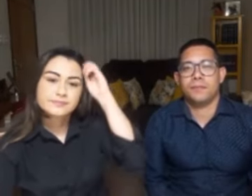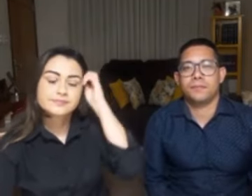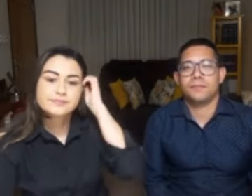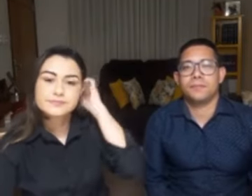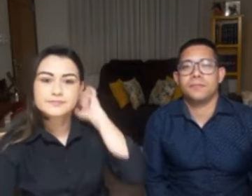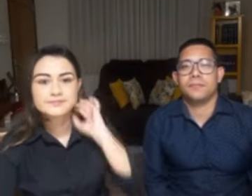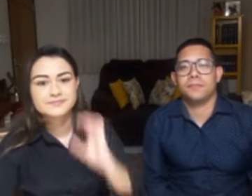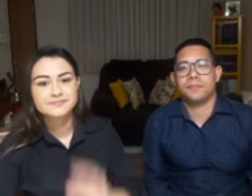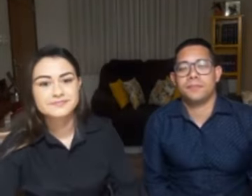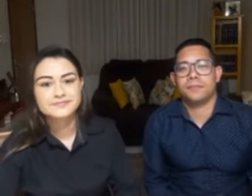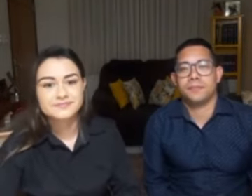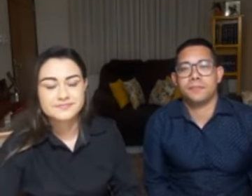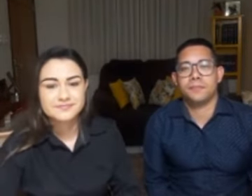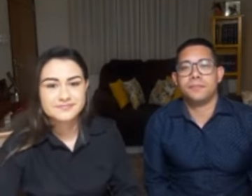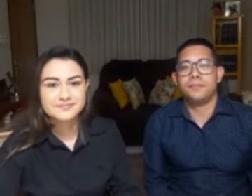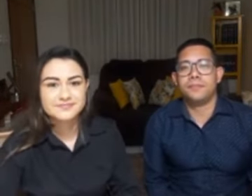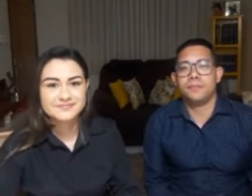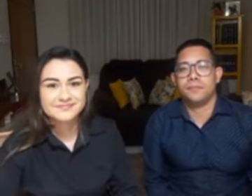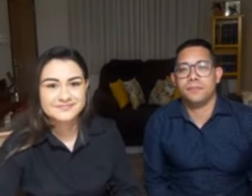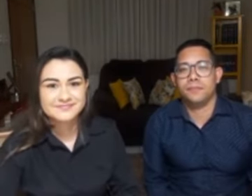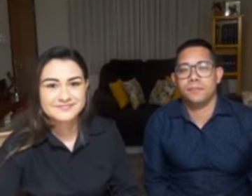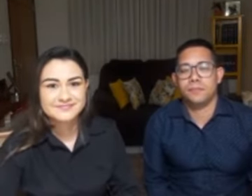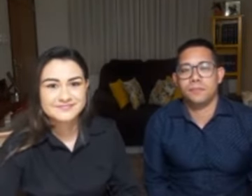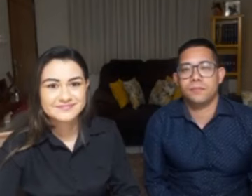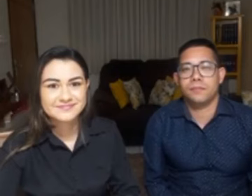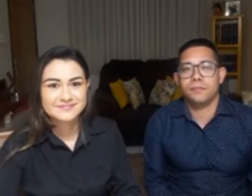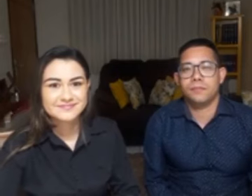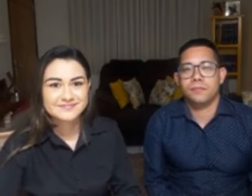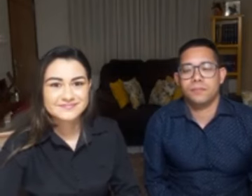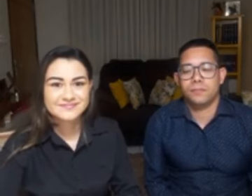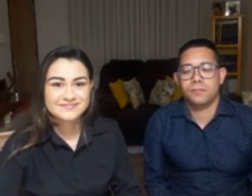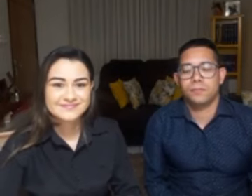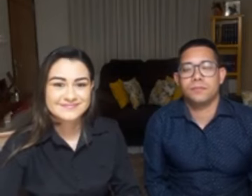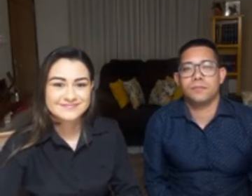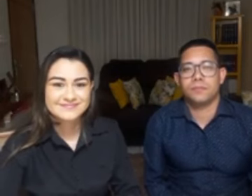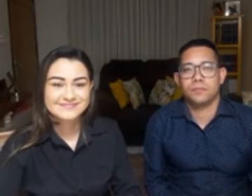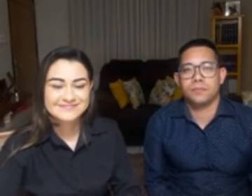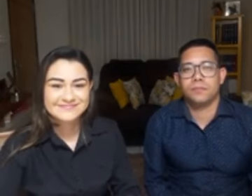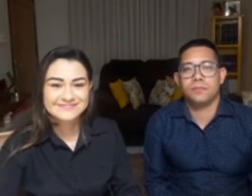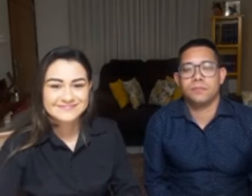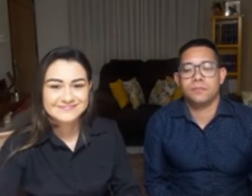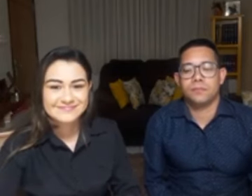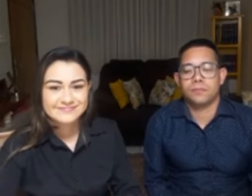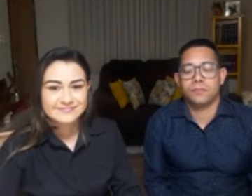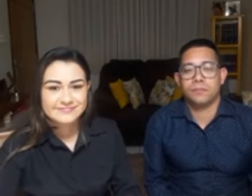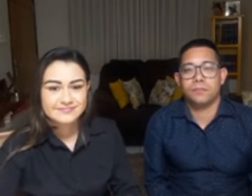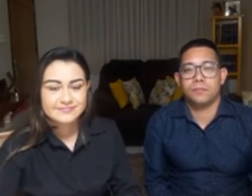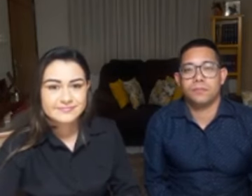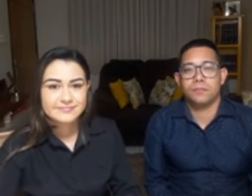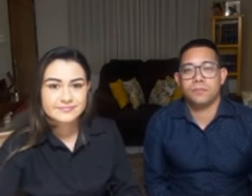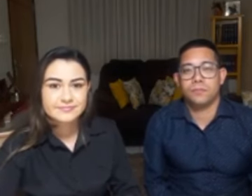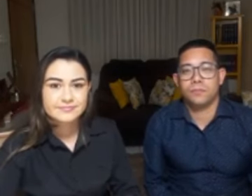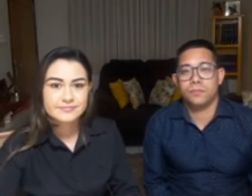de Educação Cristã Virtual, né? Então, eu quero